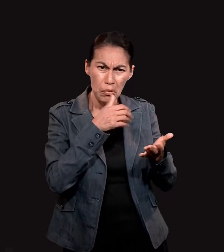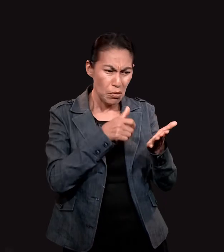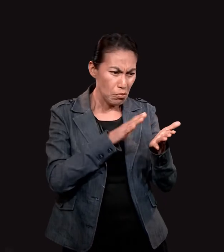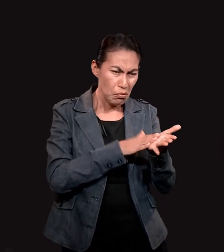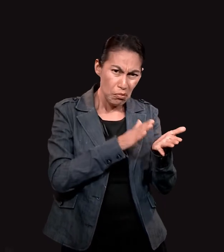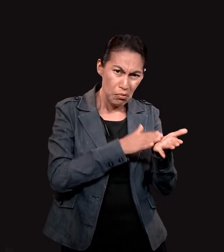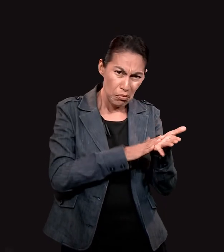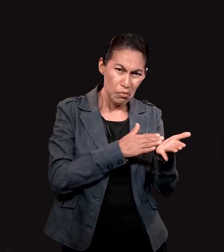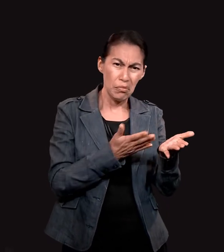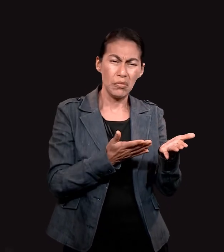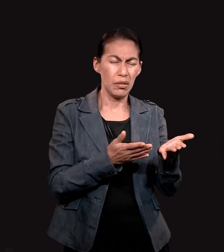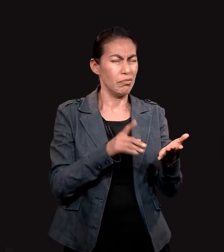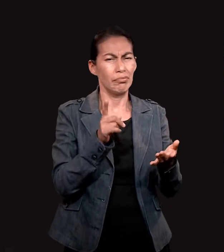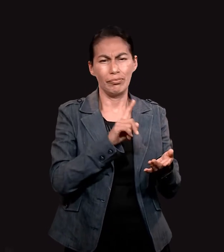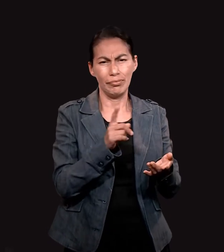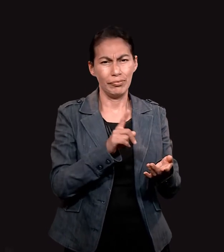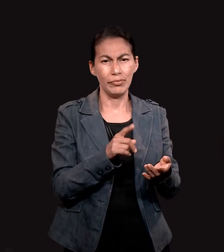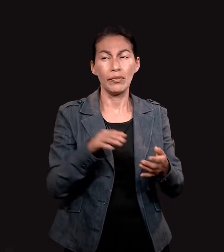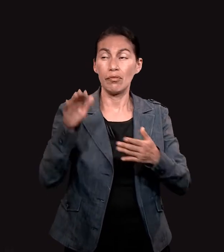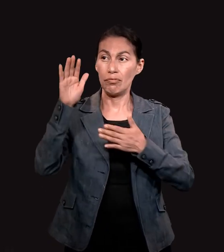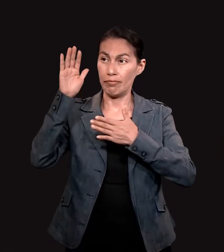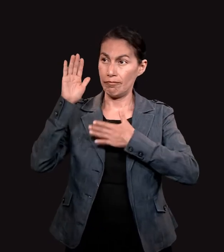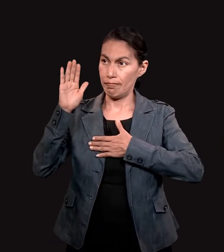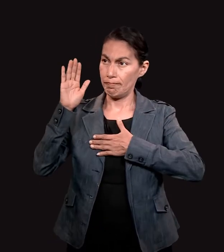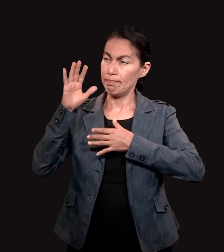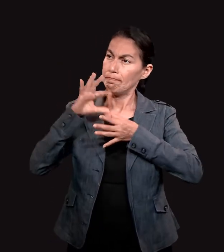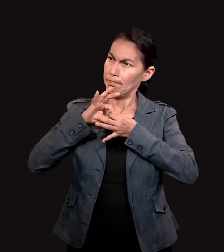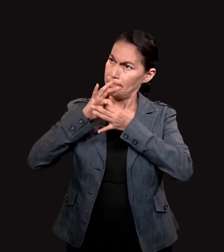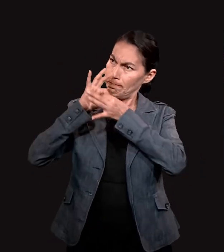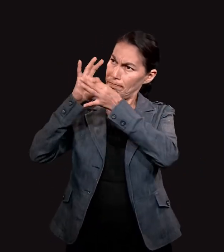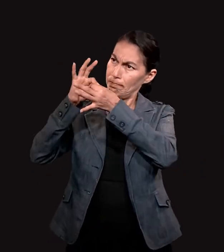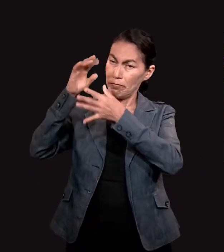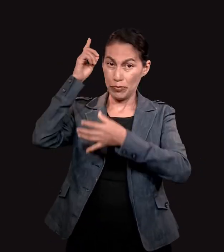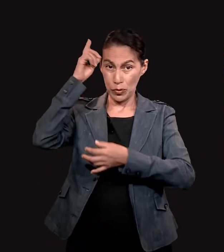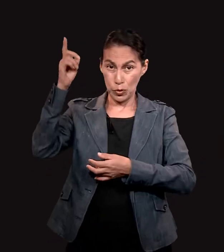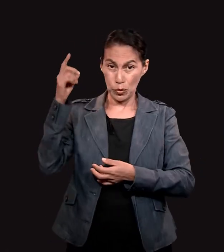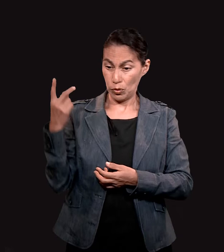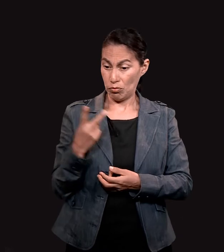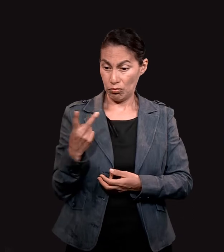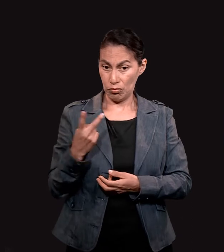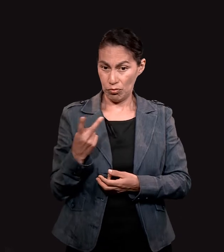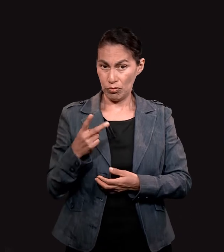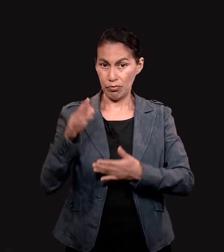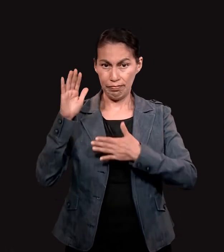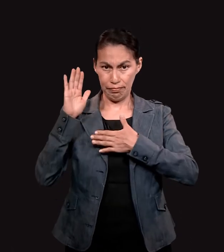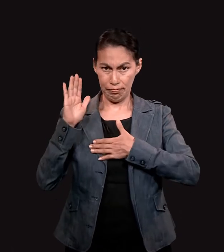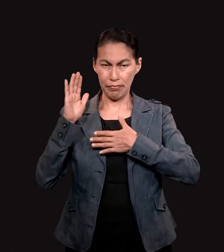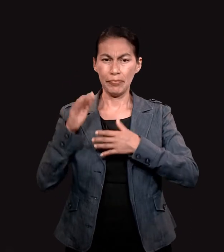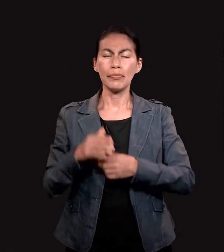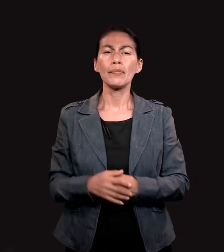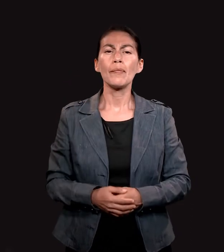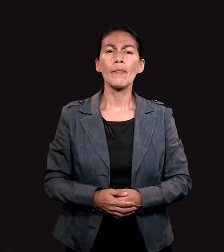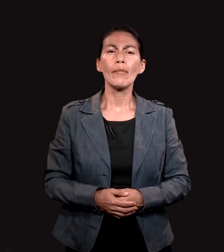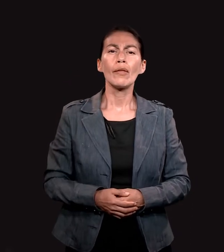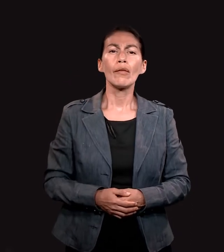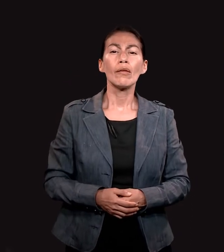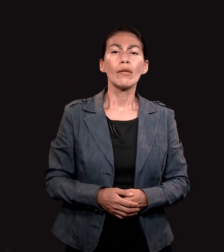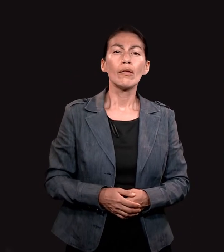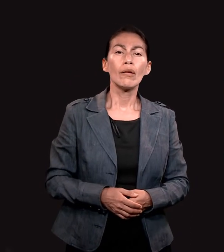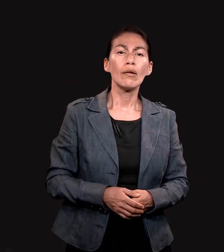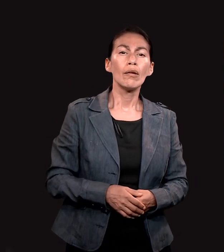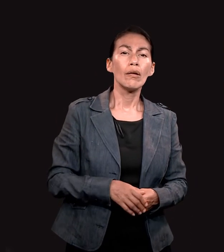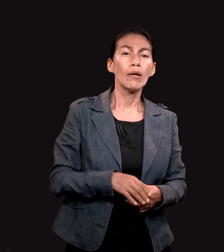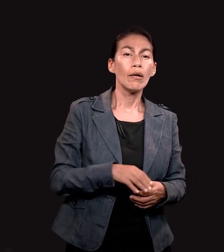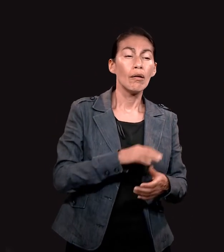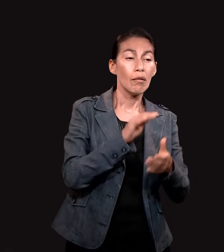o contrato social, sino a nivel de un pacto con Dios y entre ustedes. De